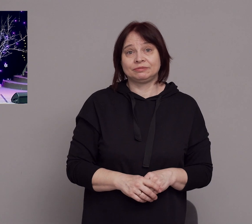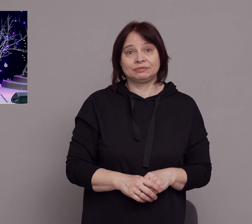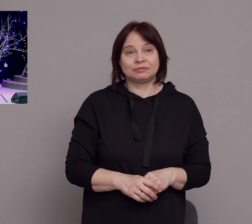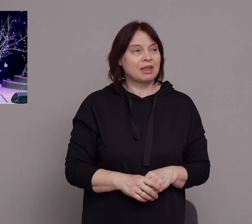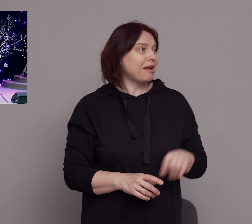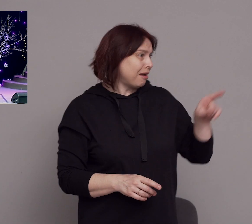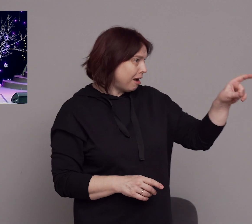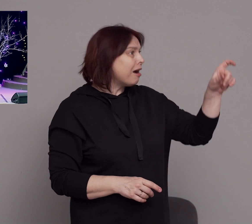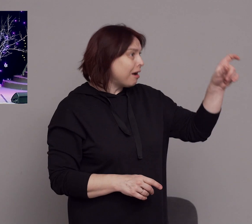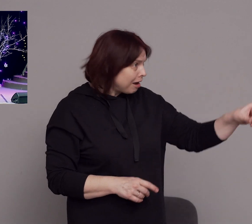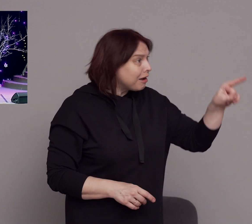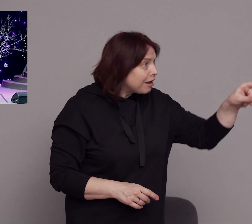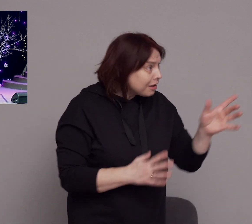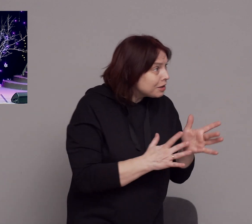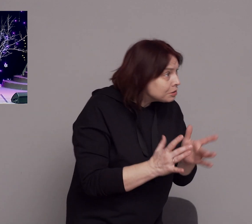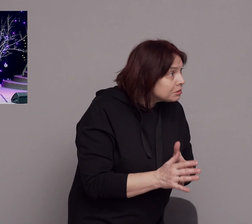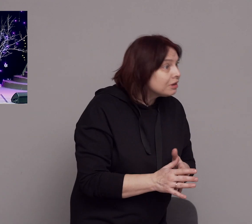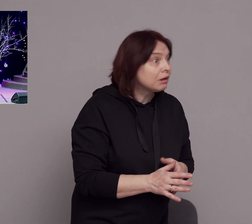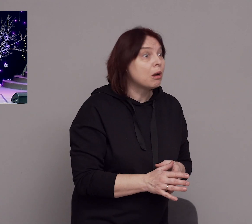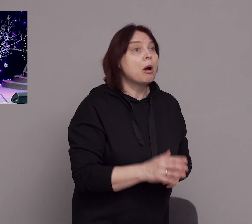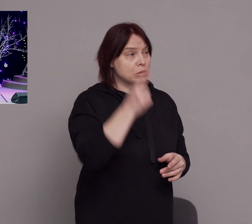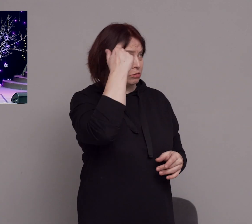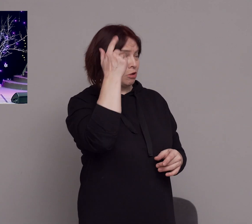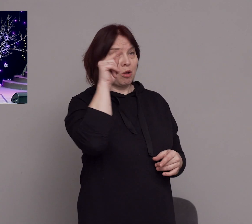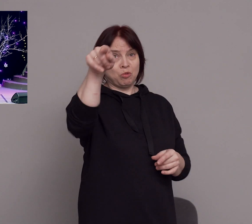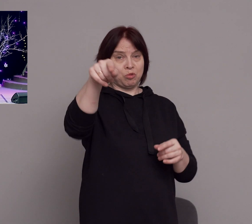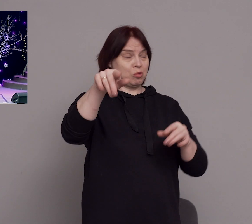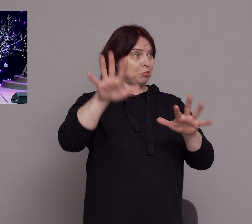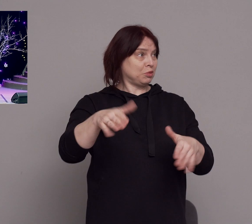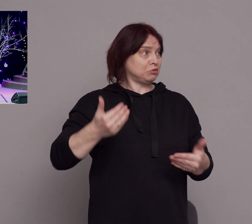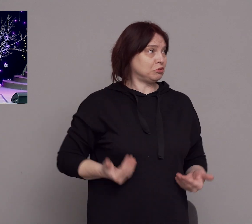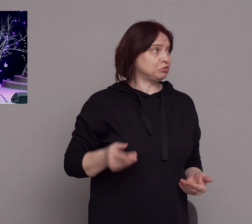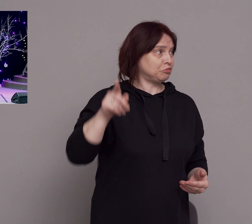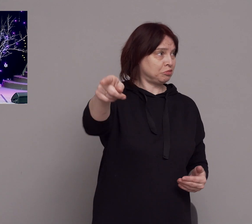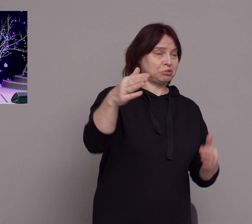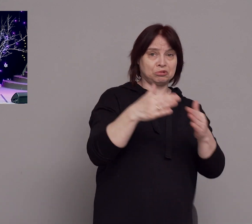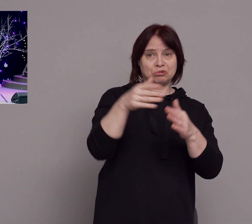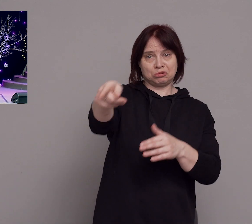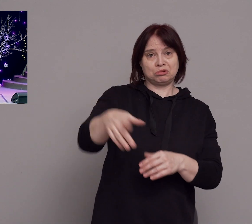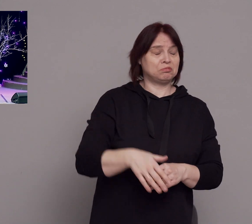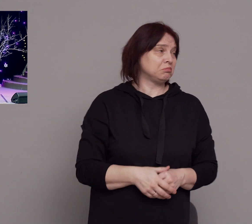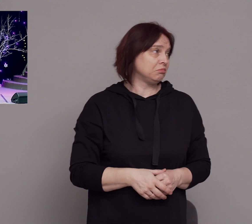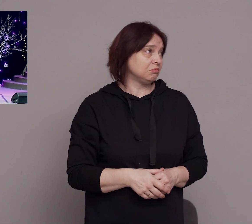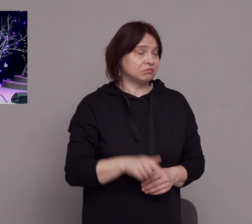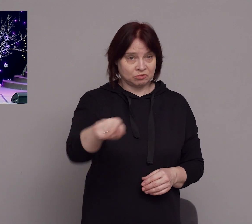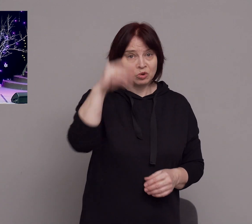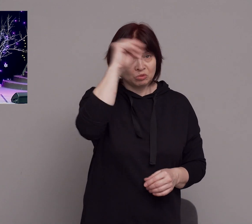в том районе, у него есть родители, он кое-где учился, он жил в этом городе,